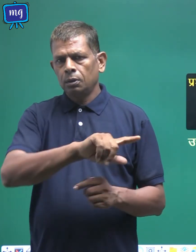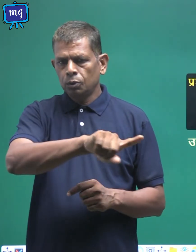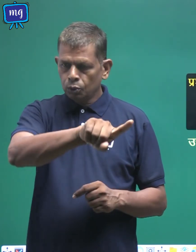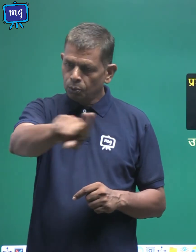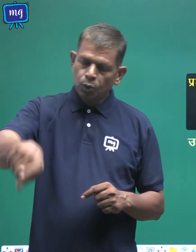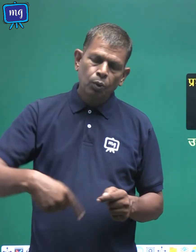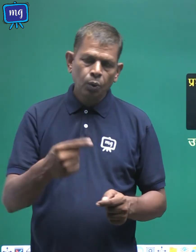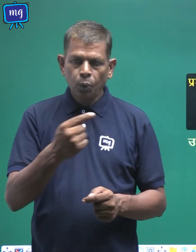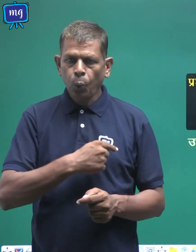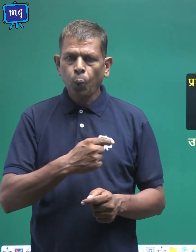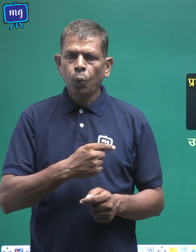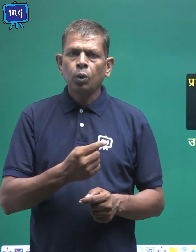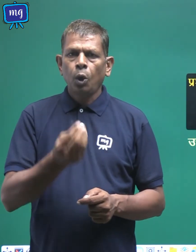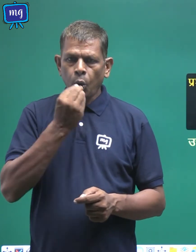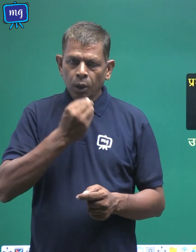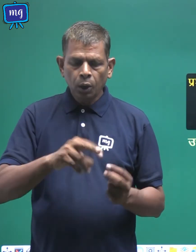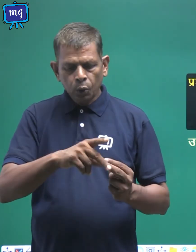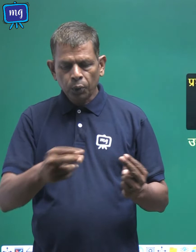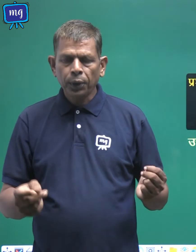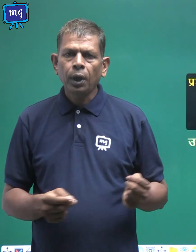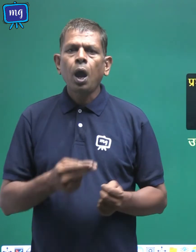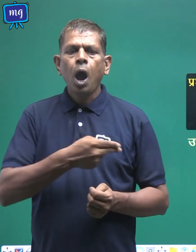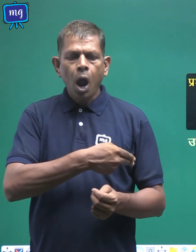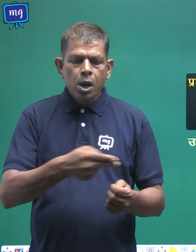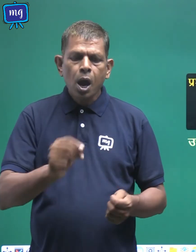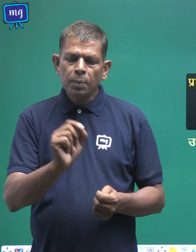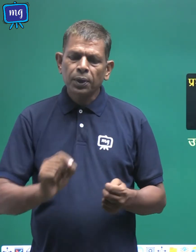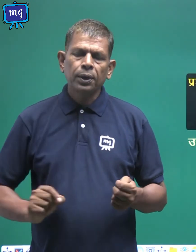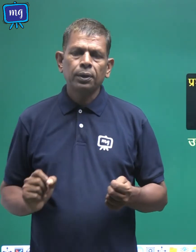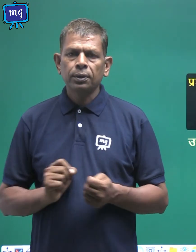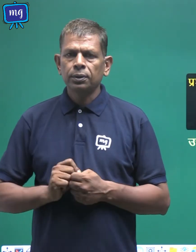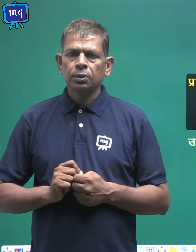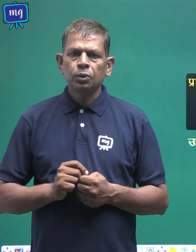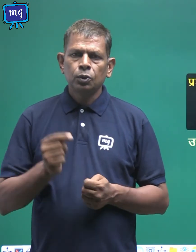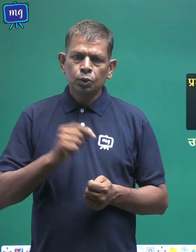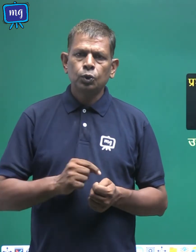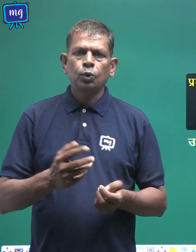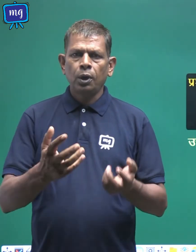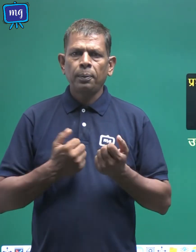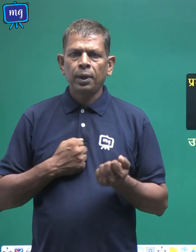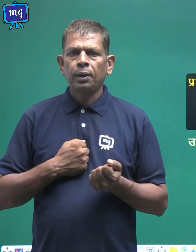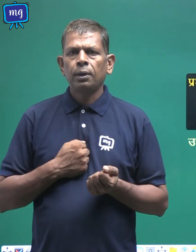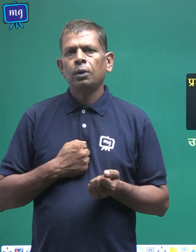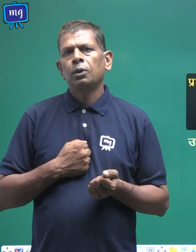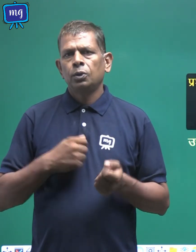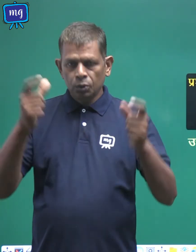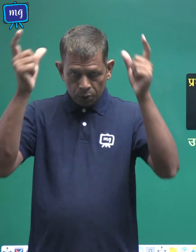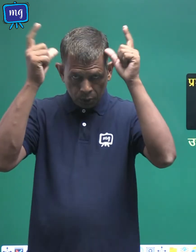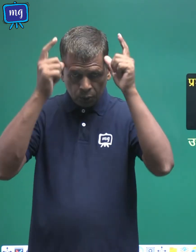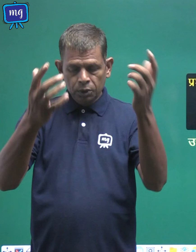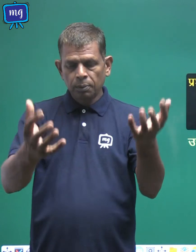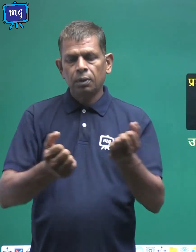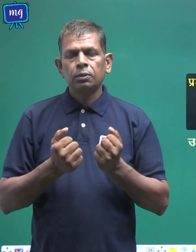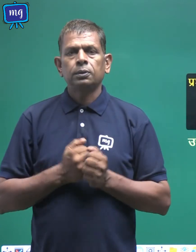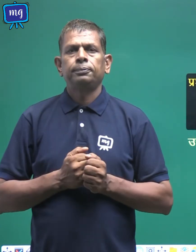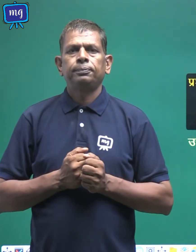आपको उन खाद्य पदार्थों के नाम लिखने हैं जो हमें जंतुओं से प्राप्त होते